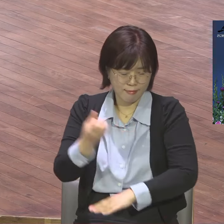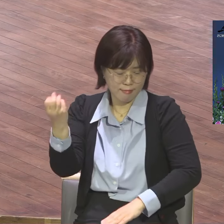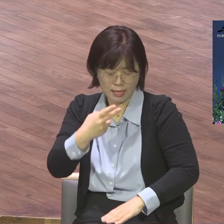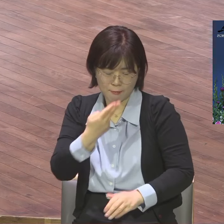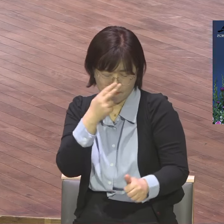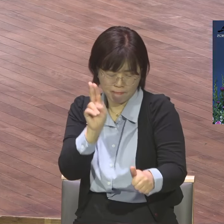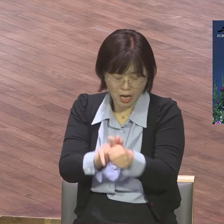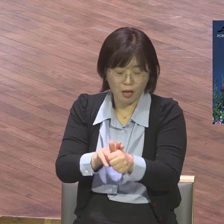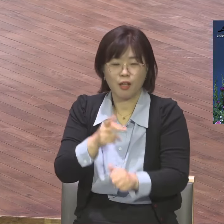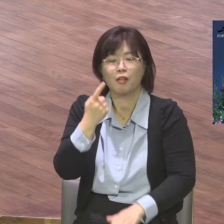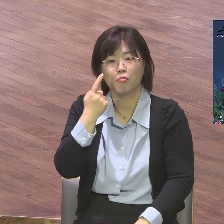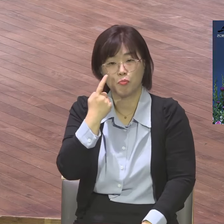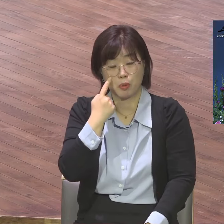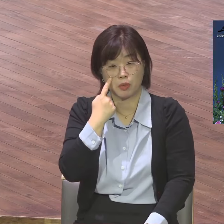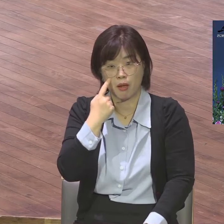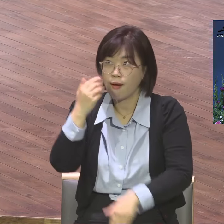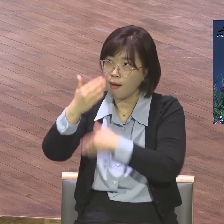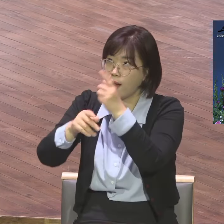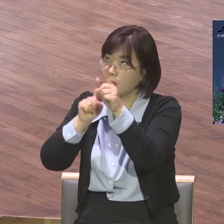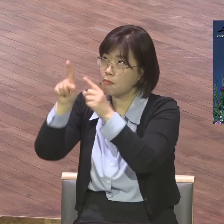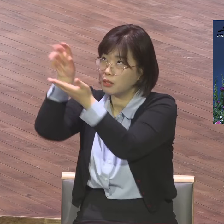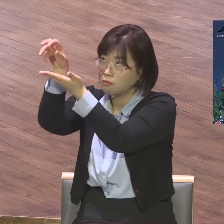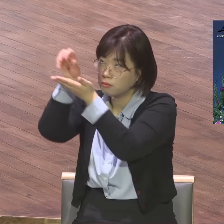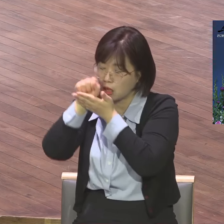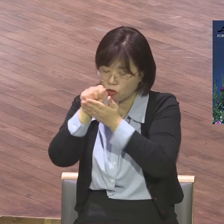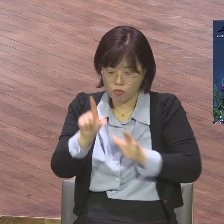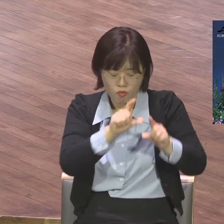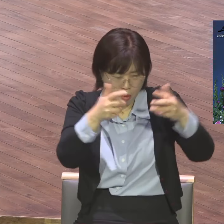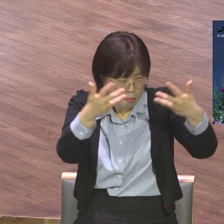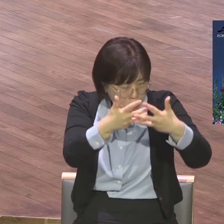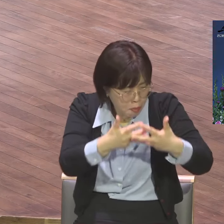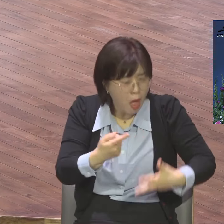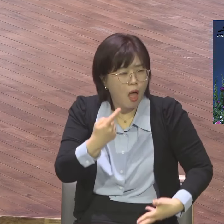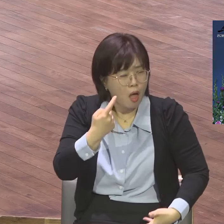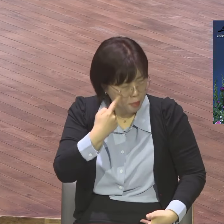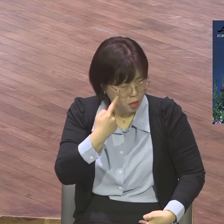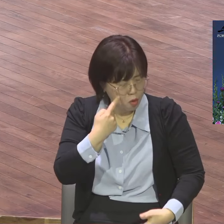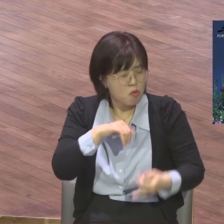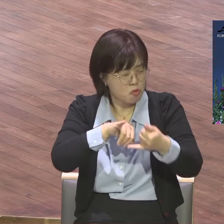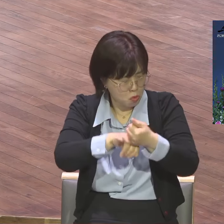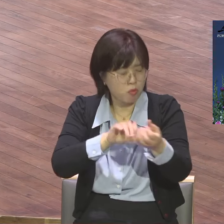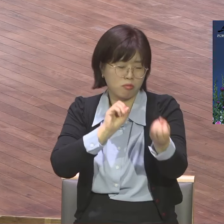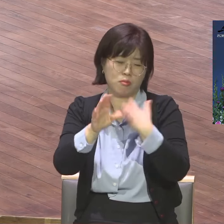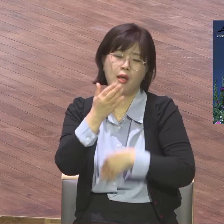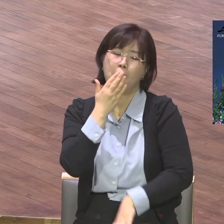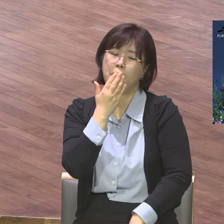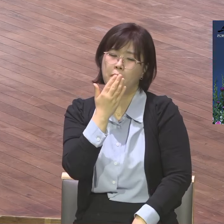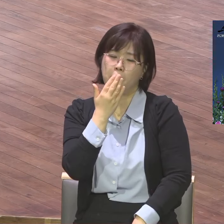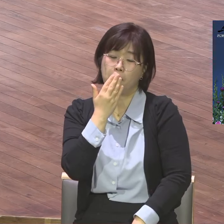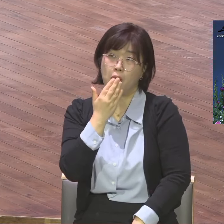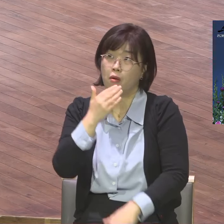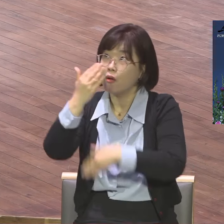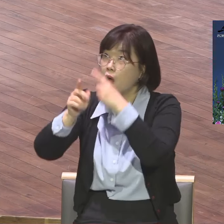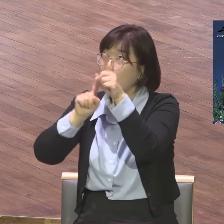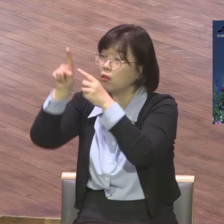현장에 적용하면 된다니까요. 적용을 안 하니까 성공을 못하는 겁니다. 이기지 못하는 것입니다.